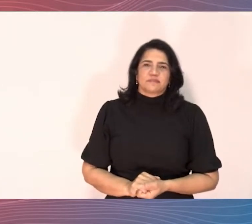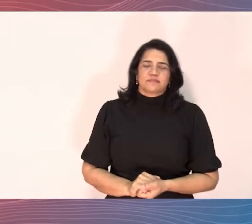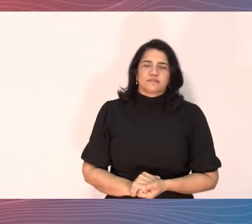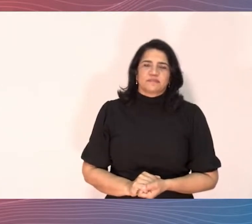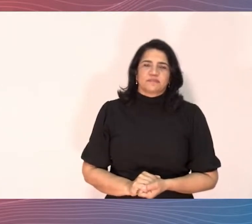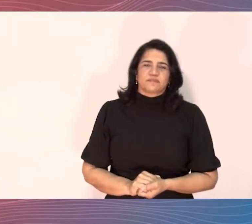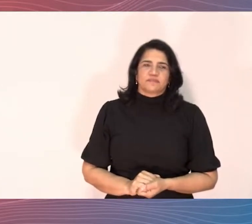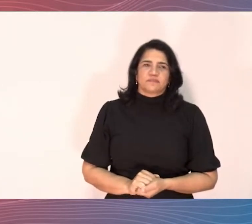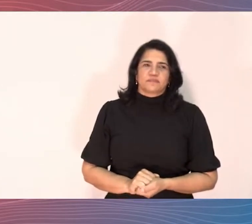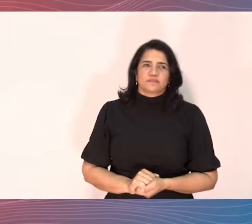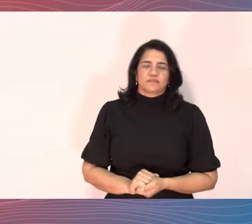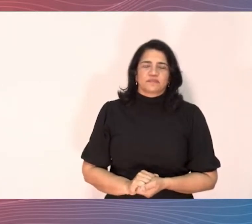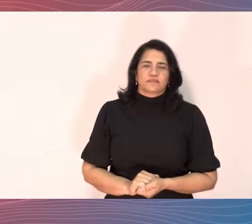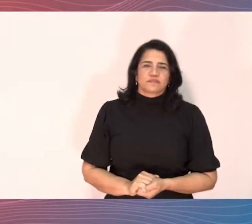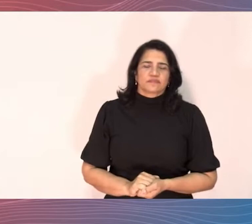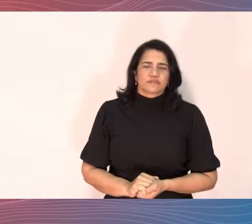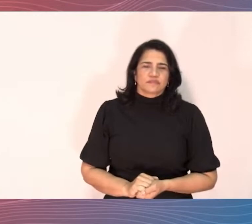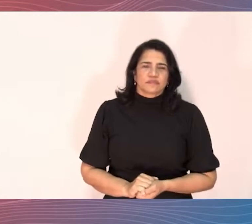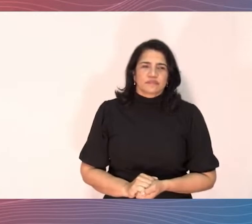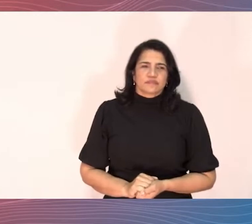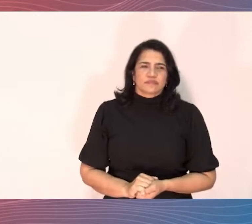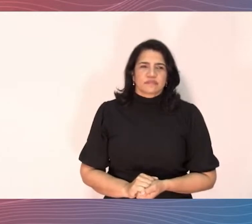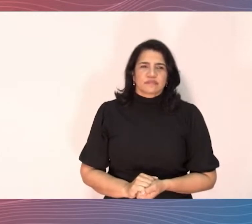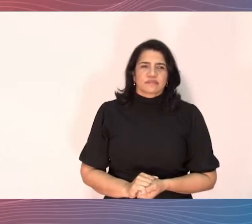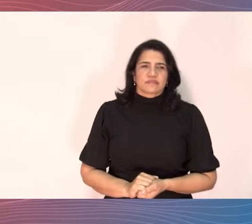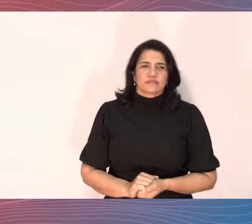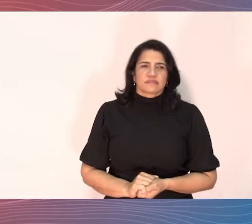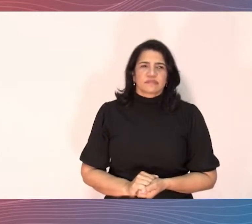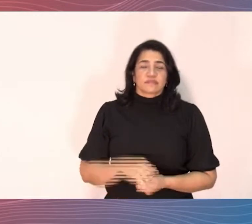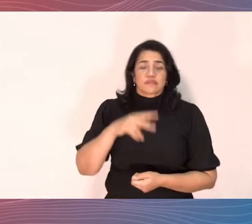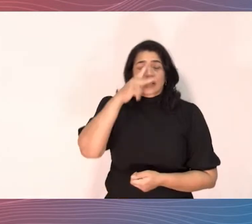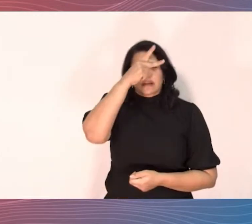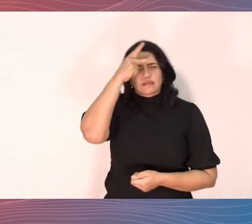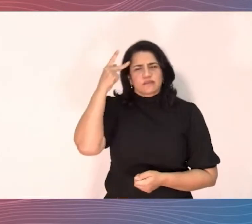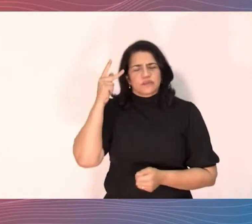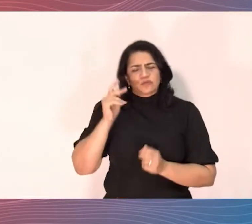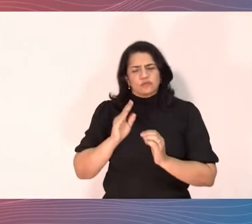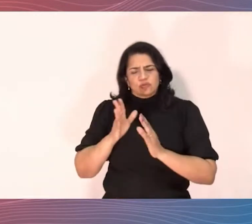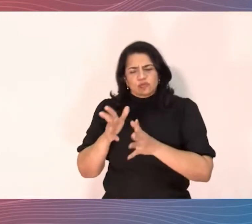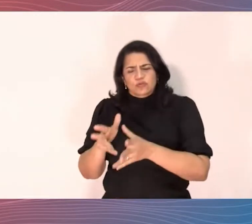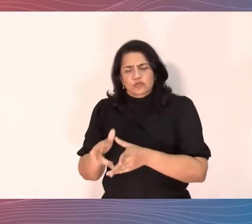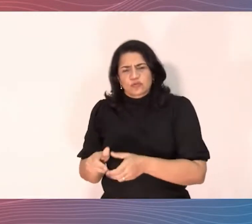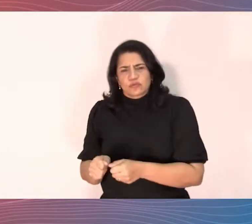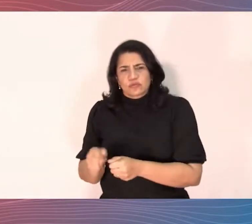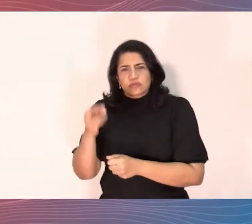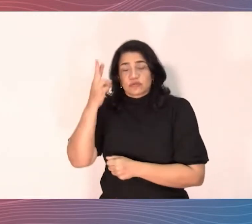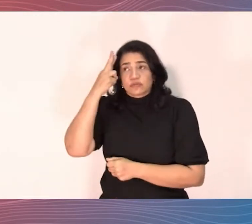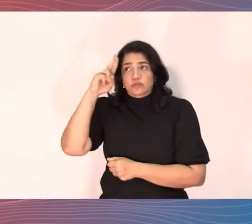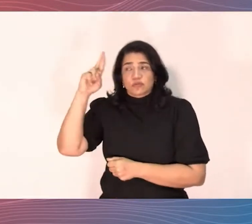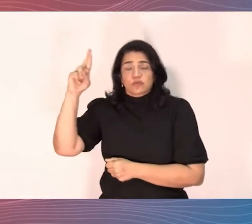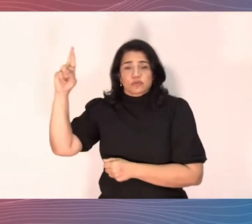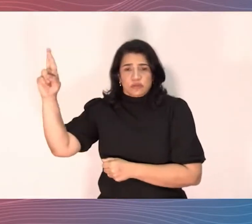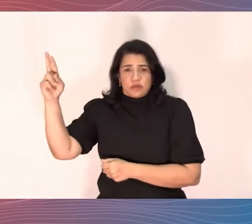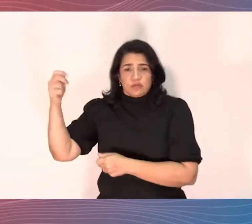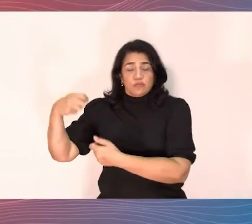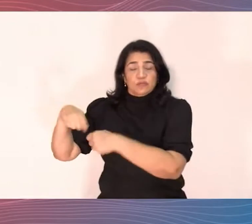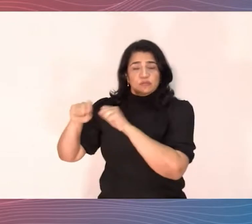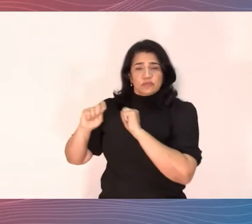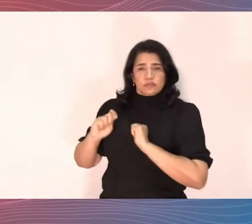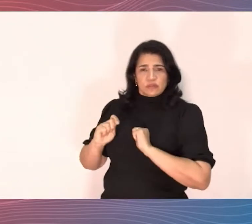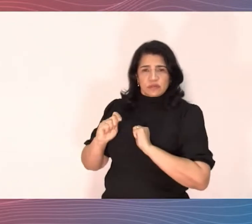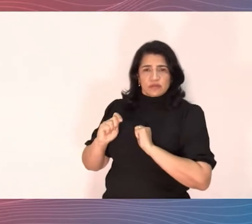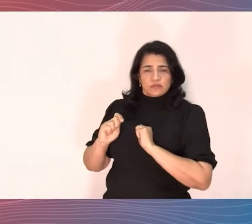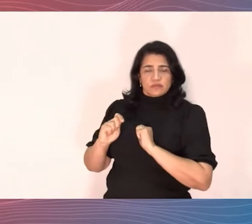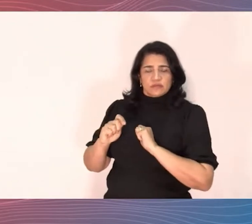Todas essas pessoas que o Senhor nos entregou, nós temos que orar por elas.